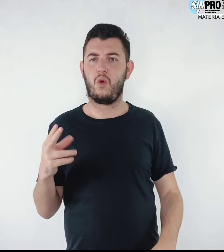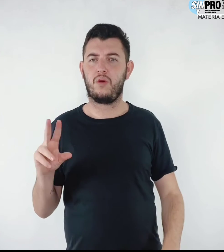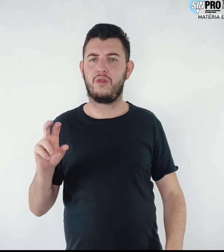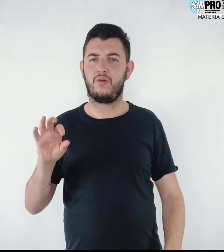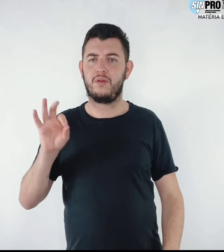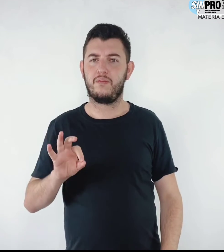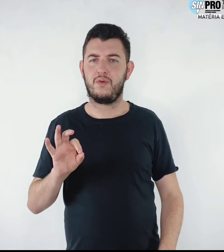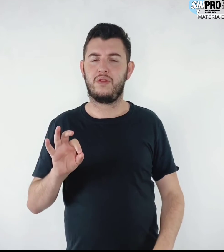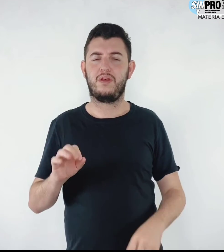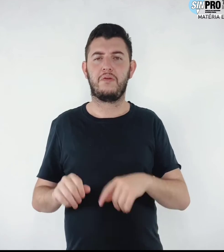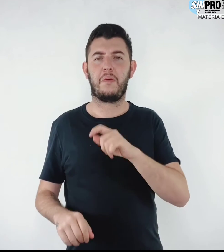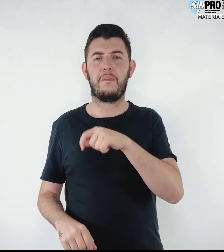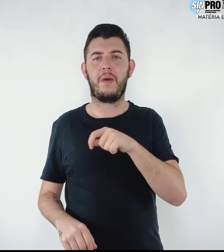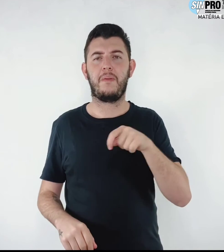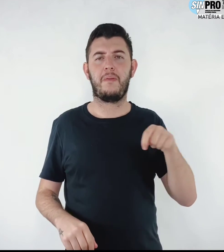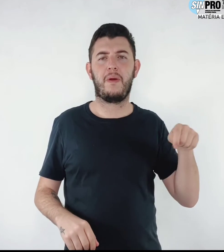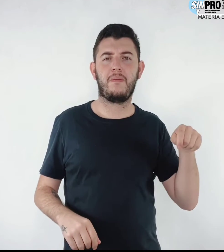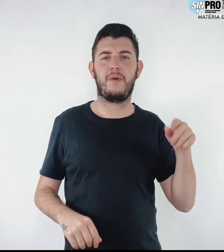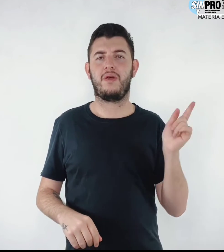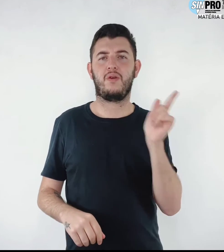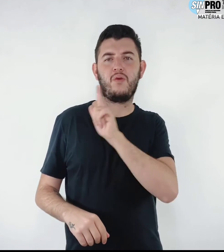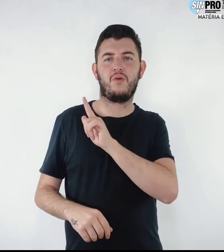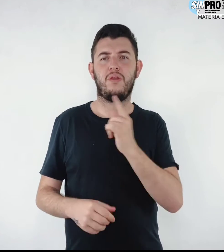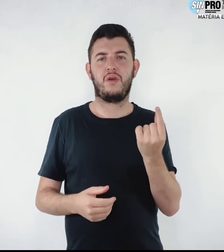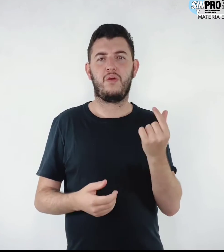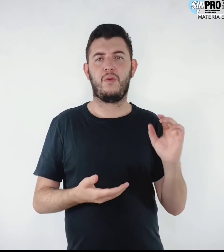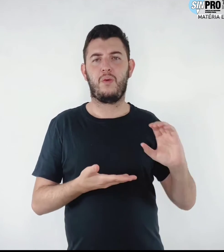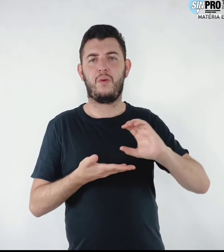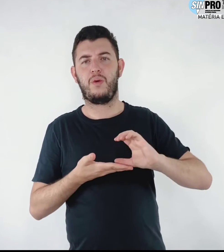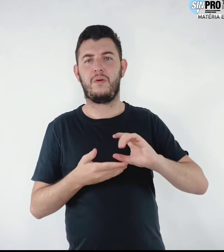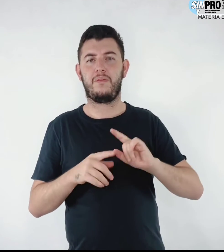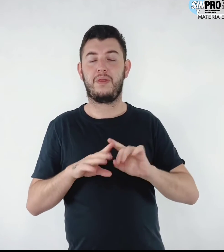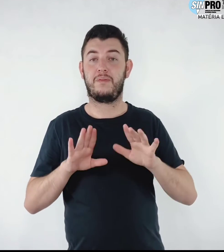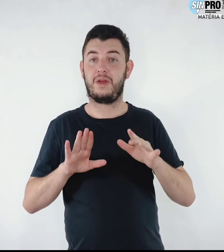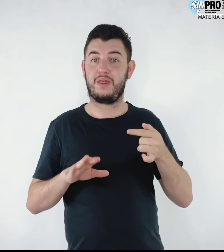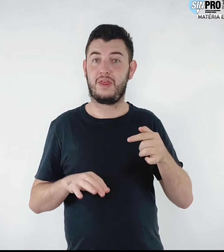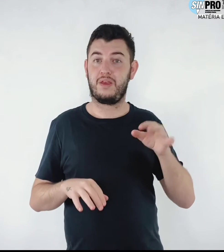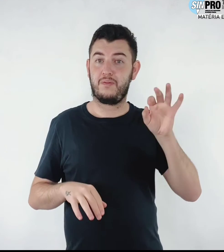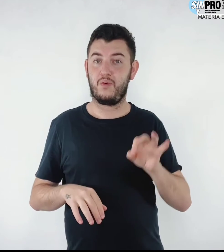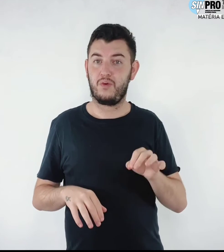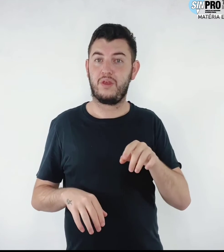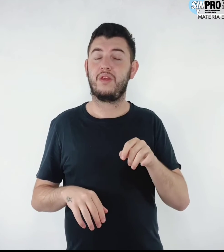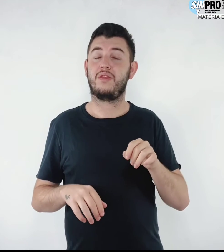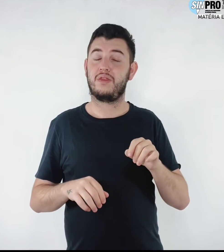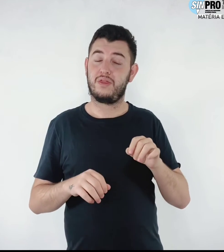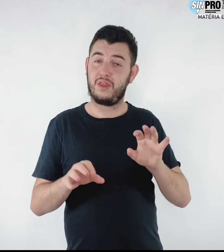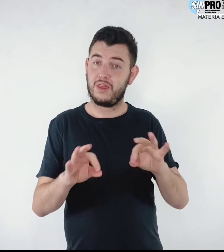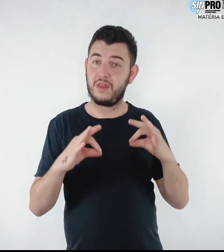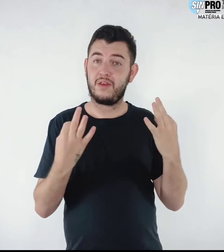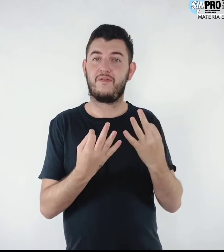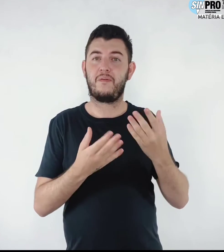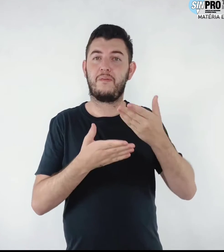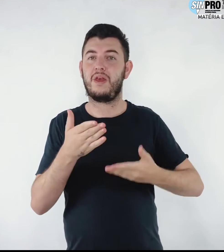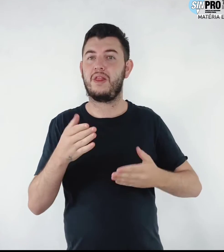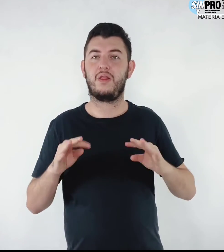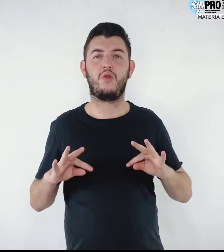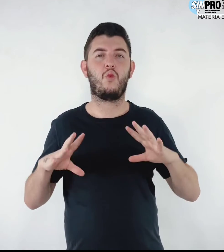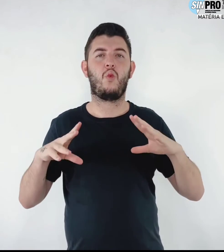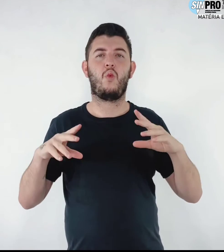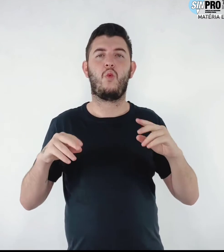por mês e que 7% dessas famílias perderam tudo o que